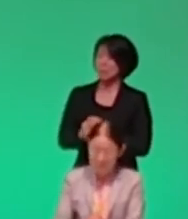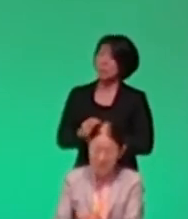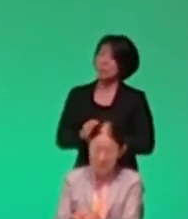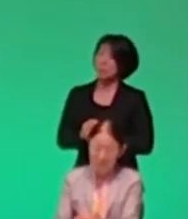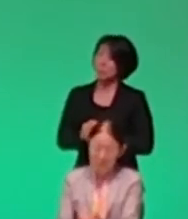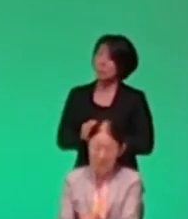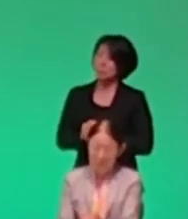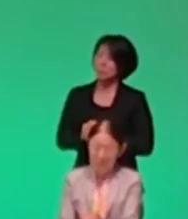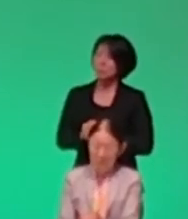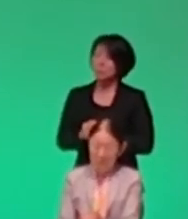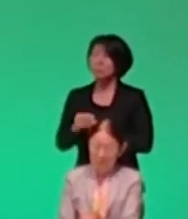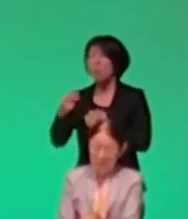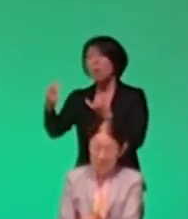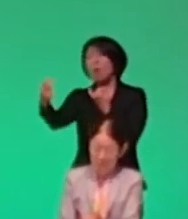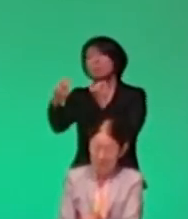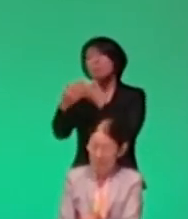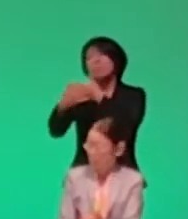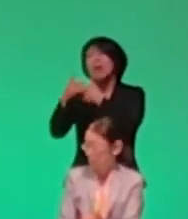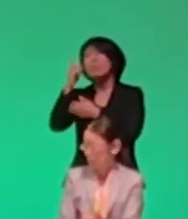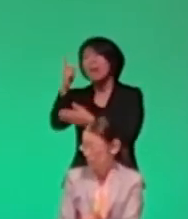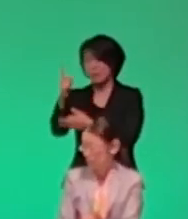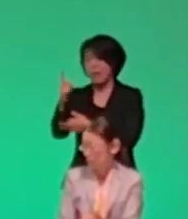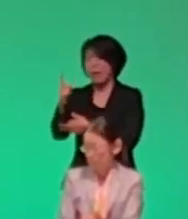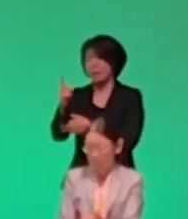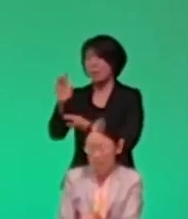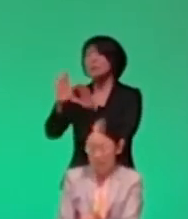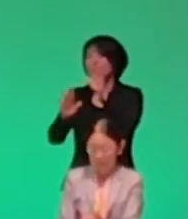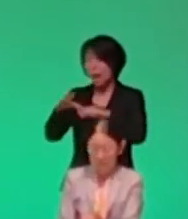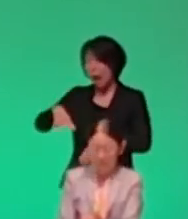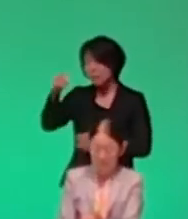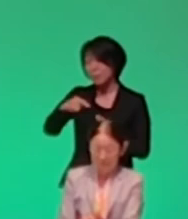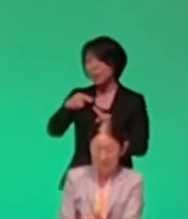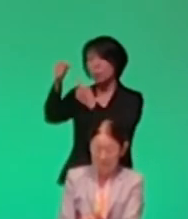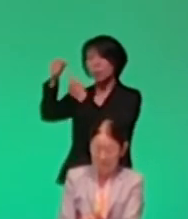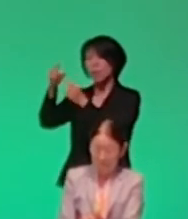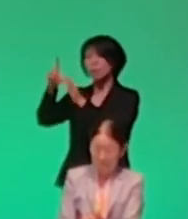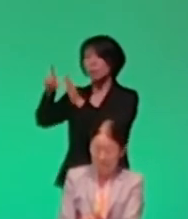に見た目だけ。それで初当選した時は